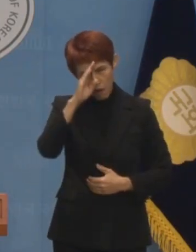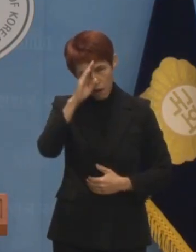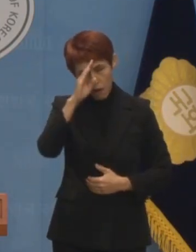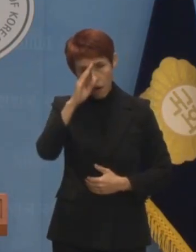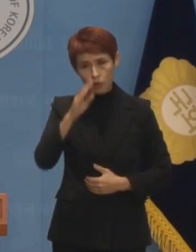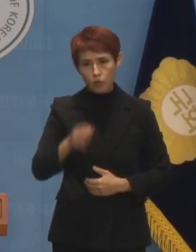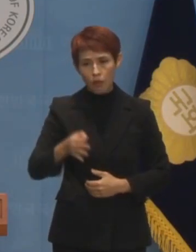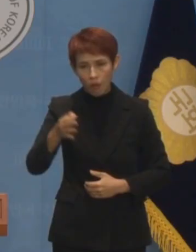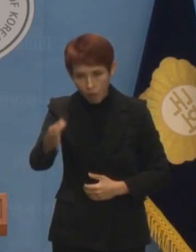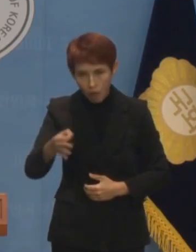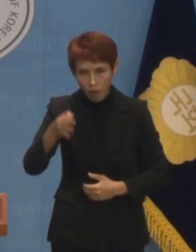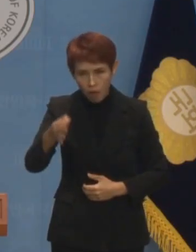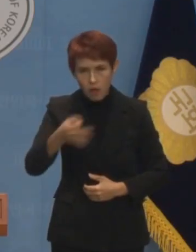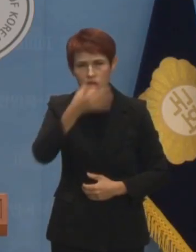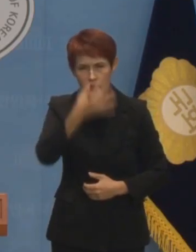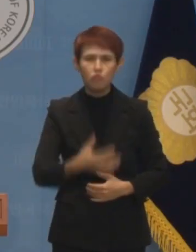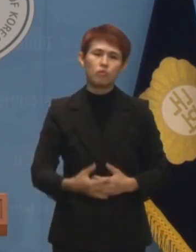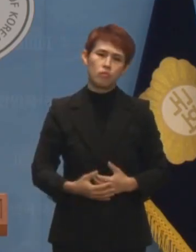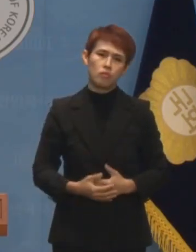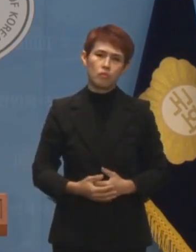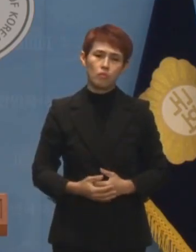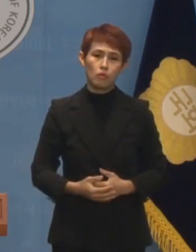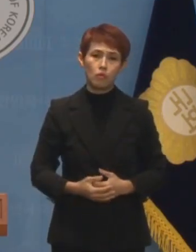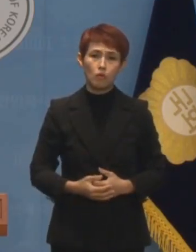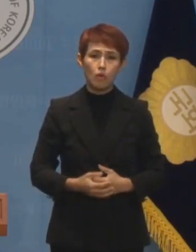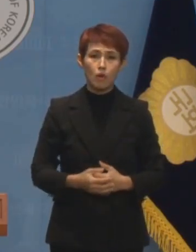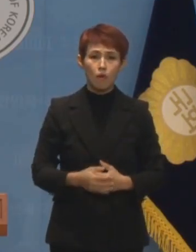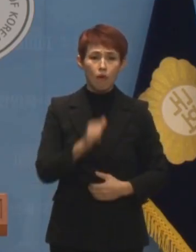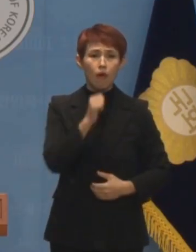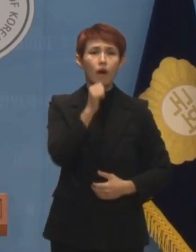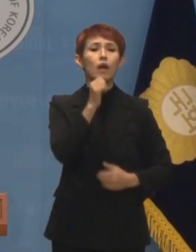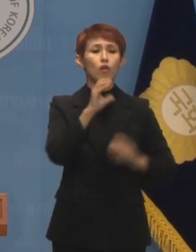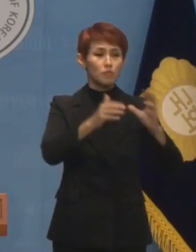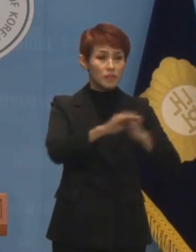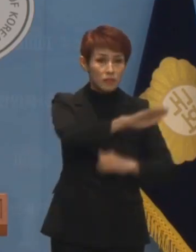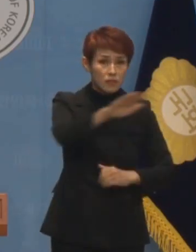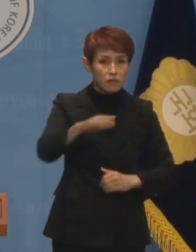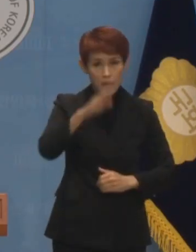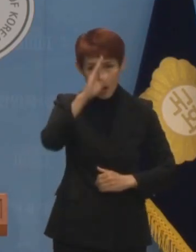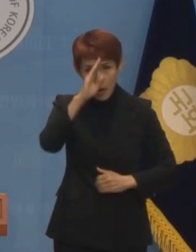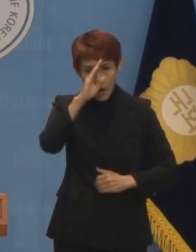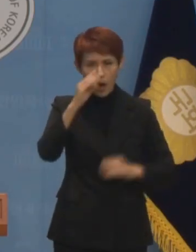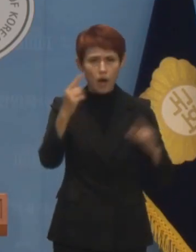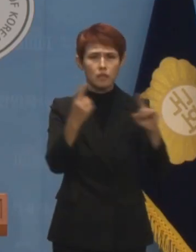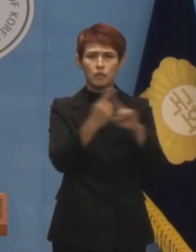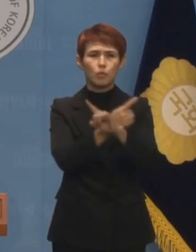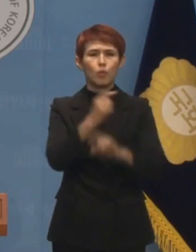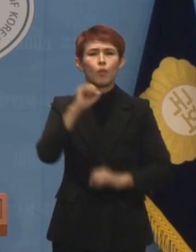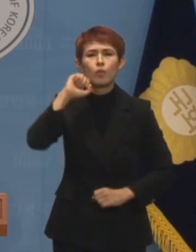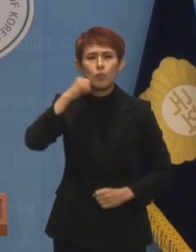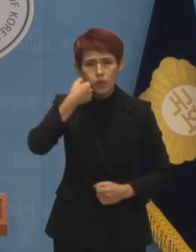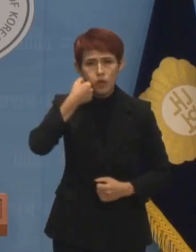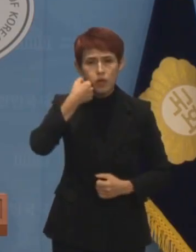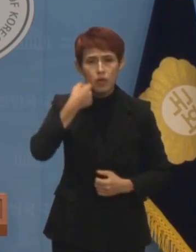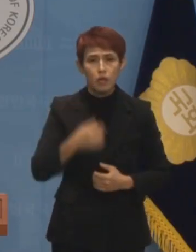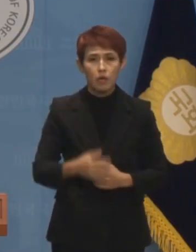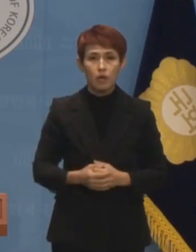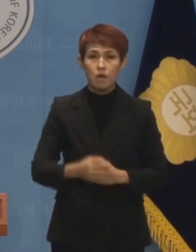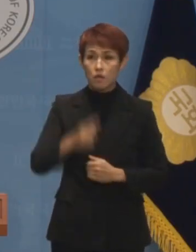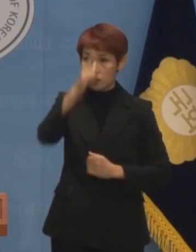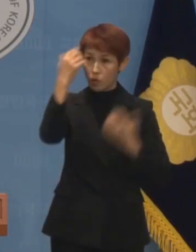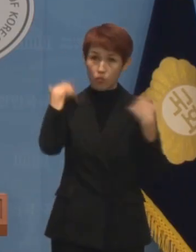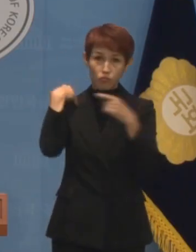비용을 부담해야 합니다. 돈 없는 국민들은 아파도 치료를 받을 수 없습니다.